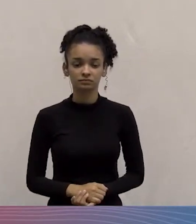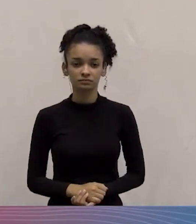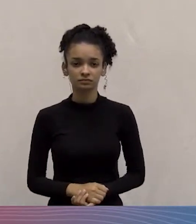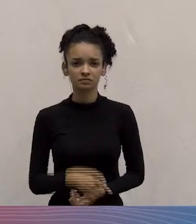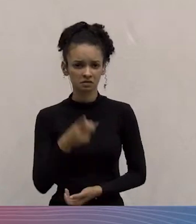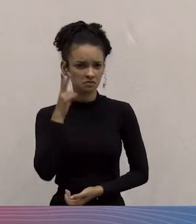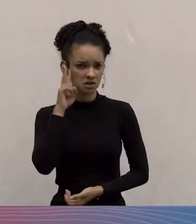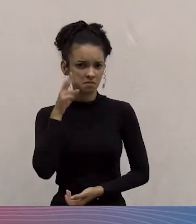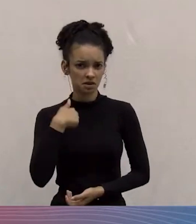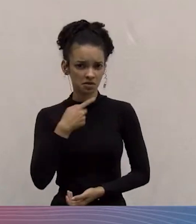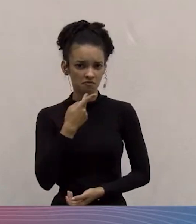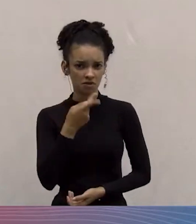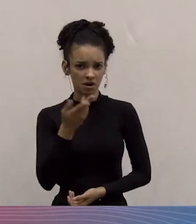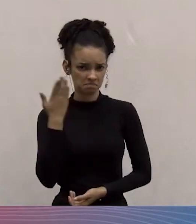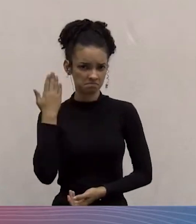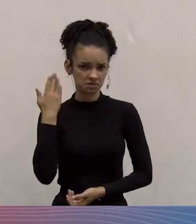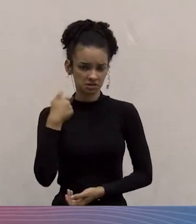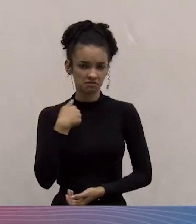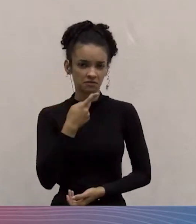Vocês se lembram quando eu falei?